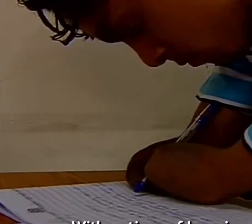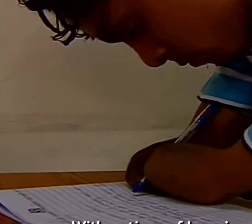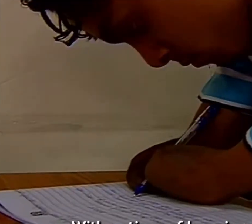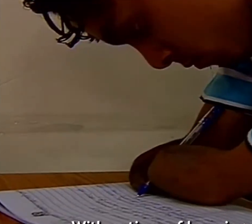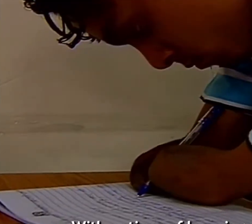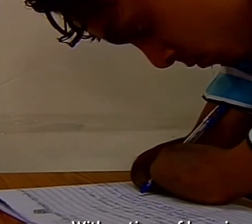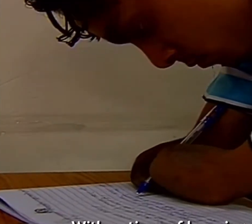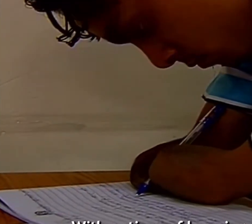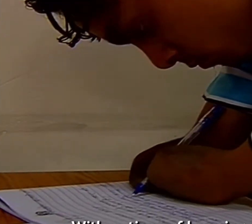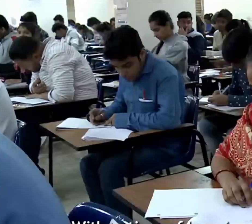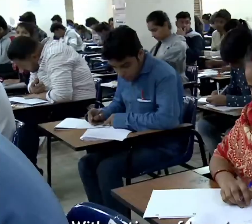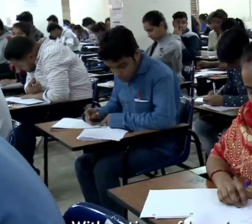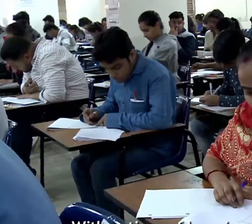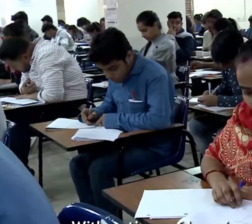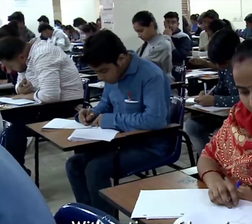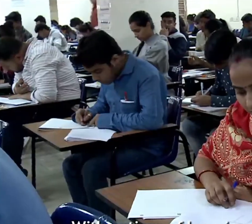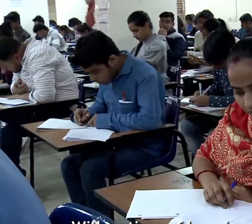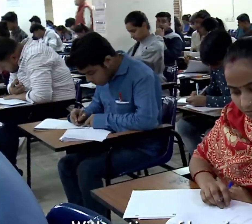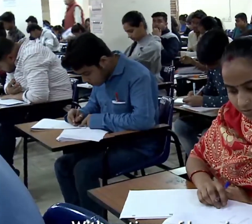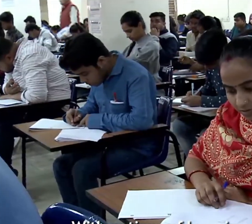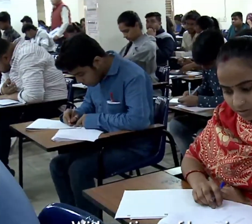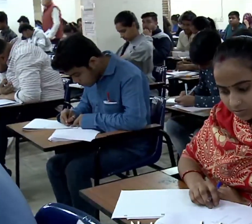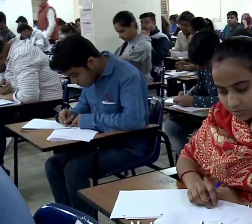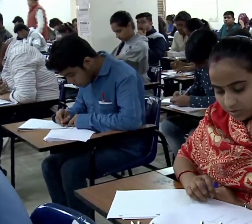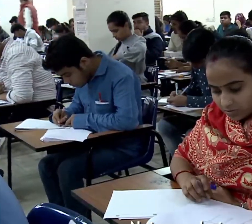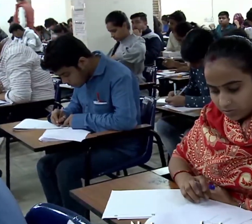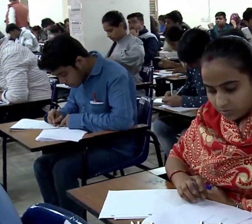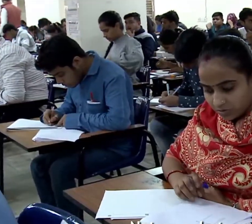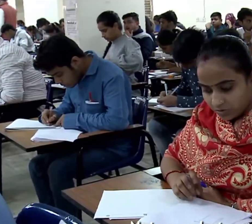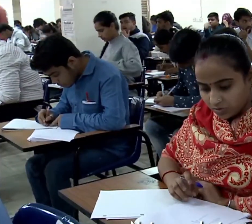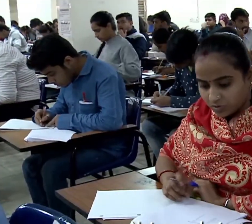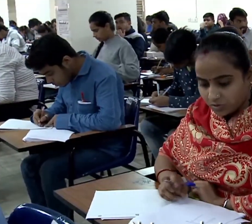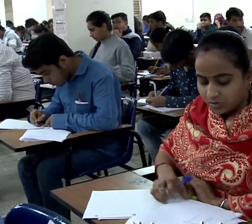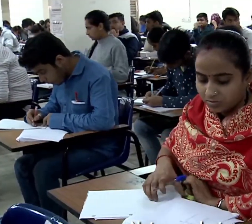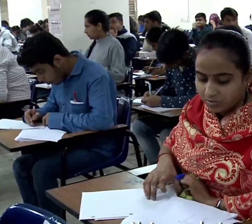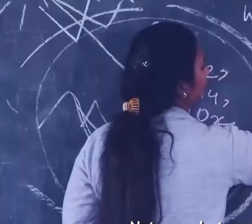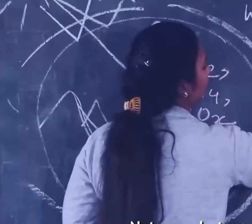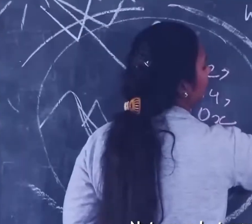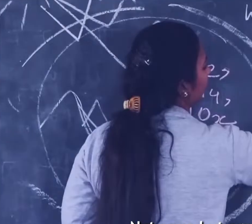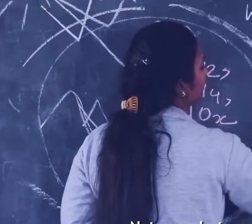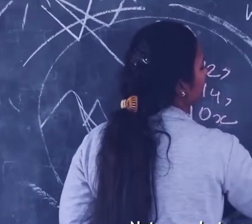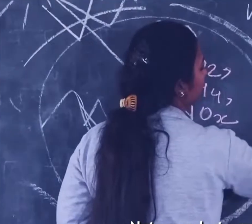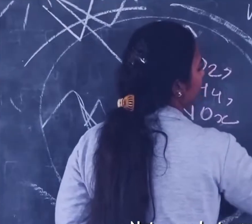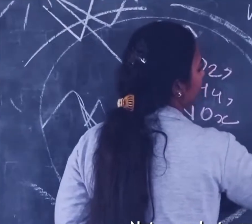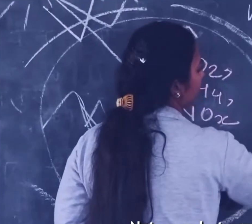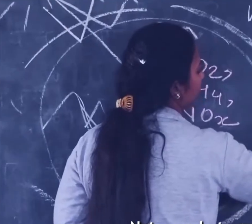परीक्षा का अवसर एक बार ही क्यों मिलता